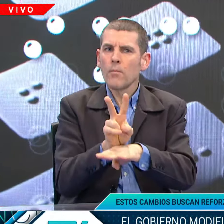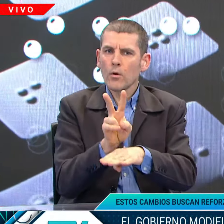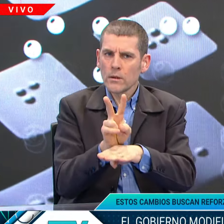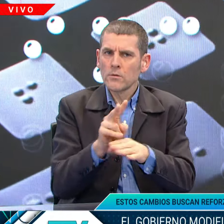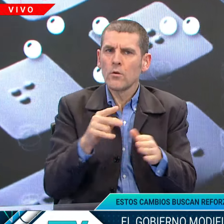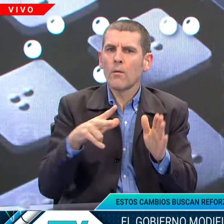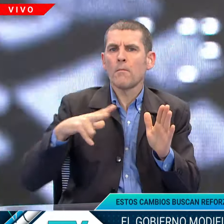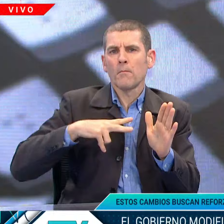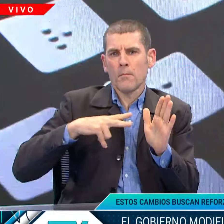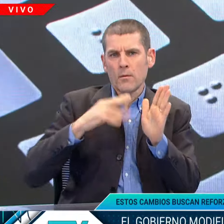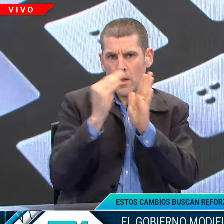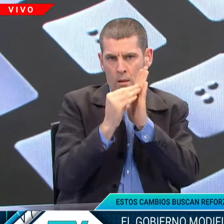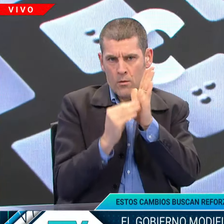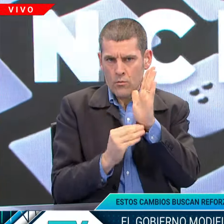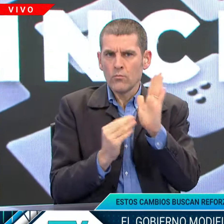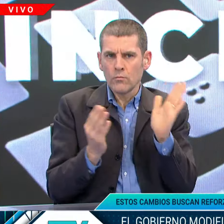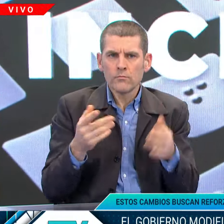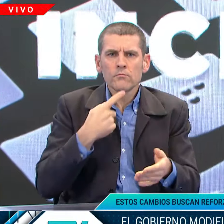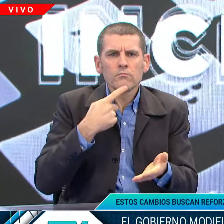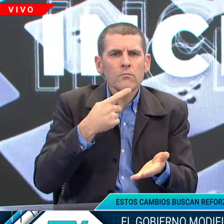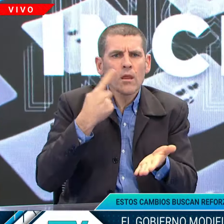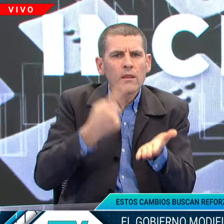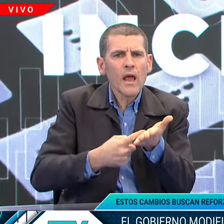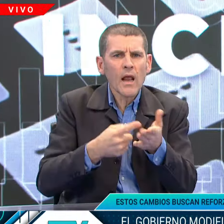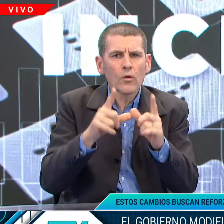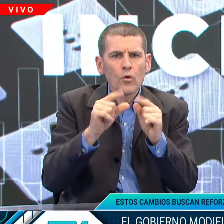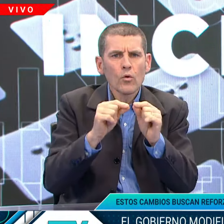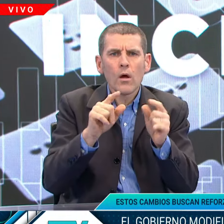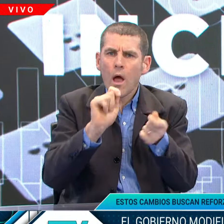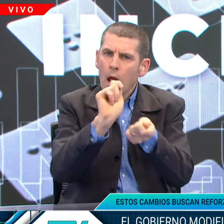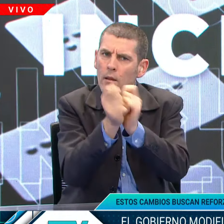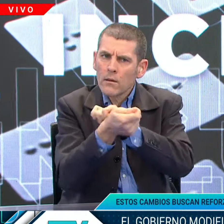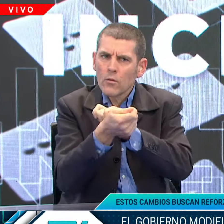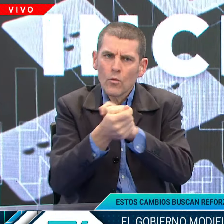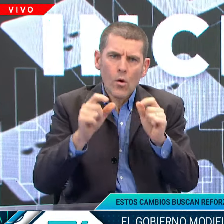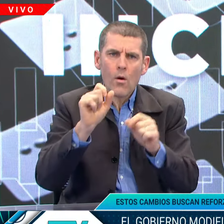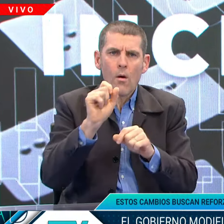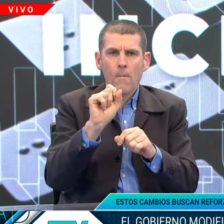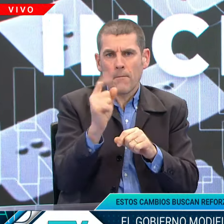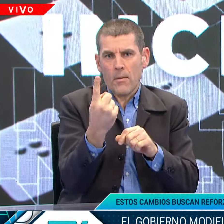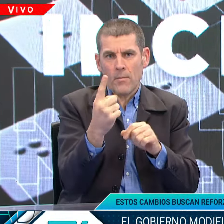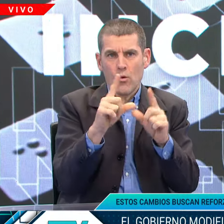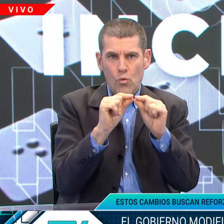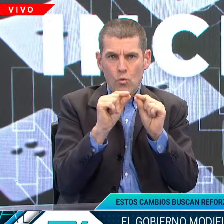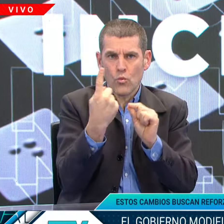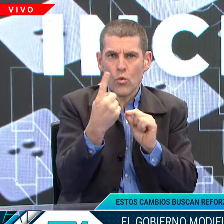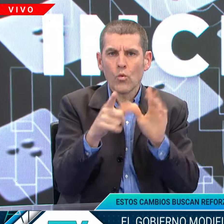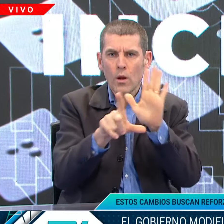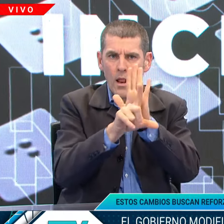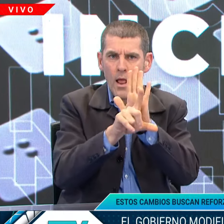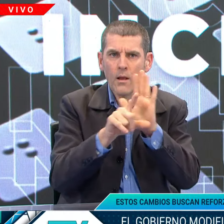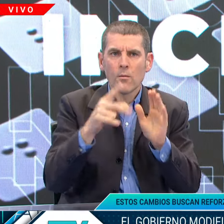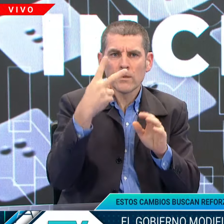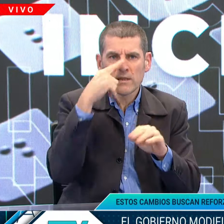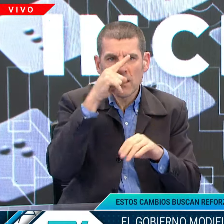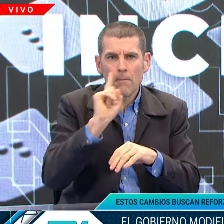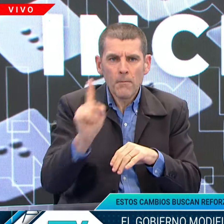modifica el artículo primero de la ley número 27.275